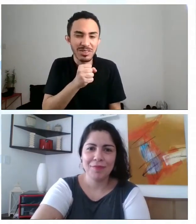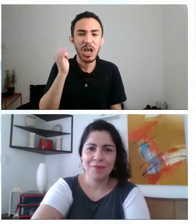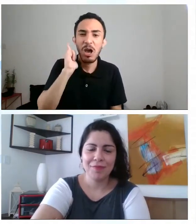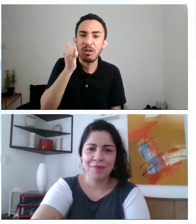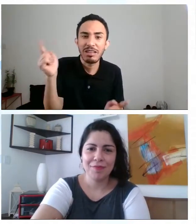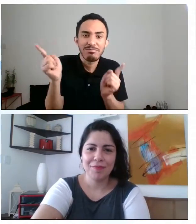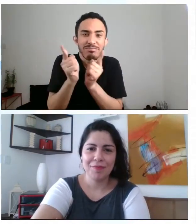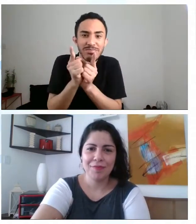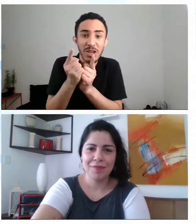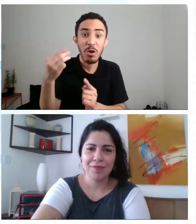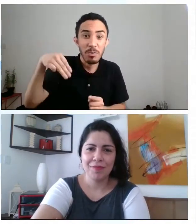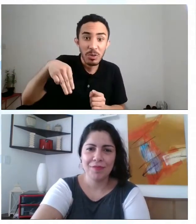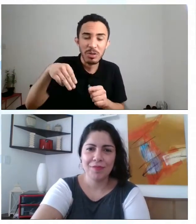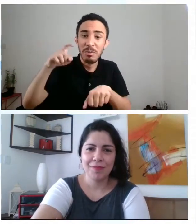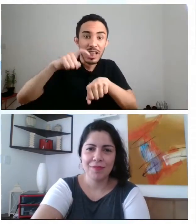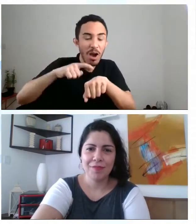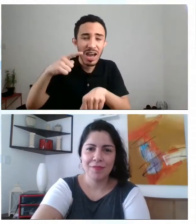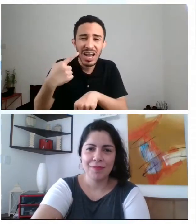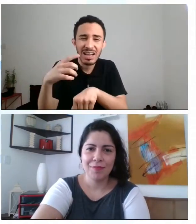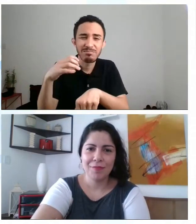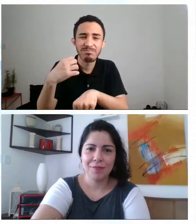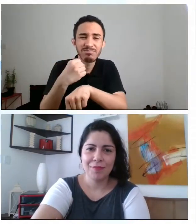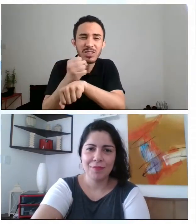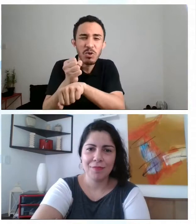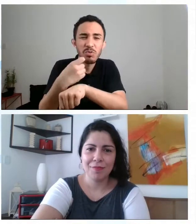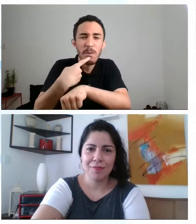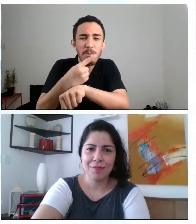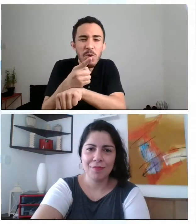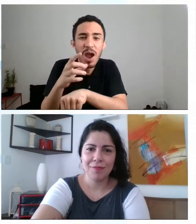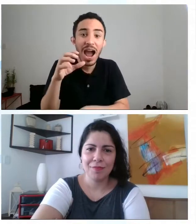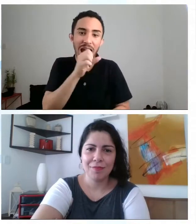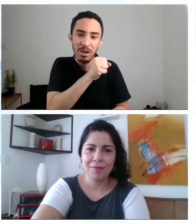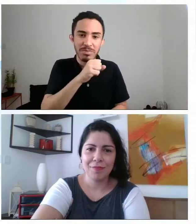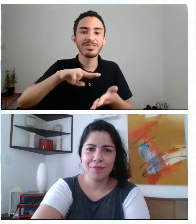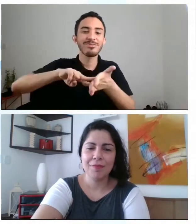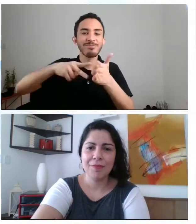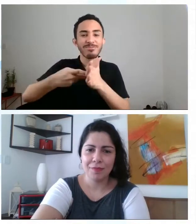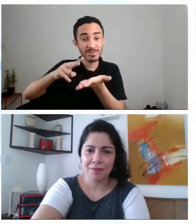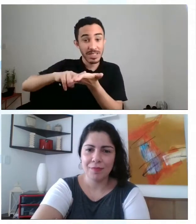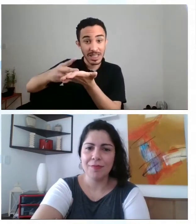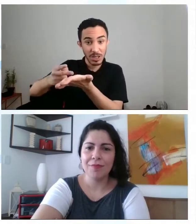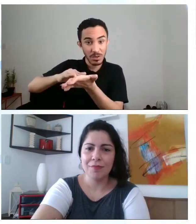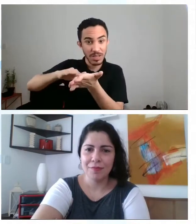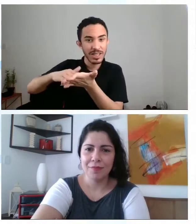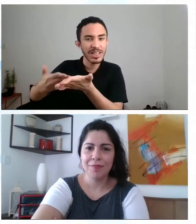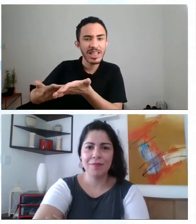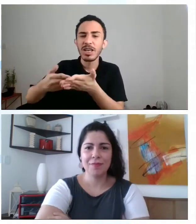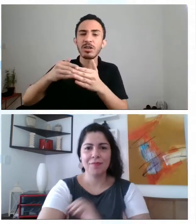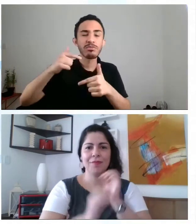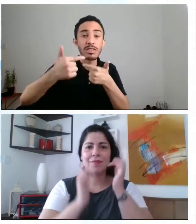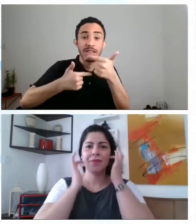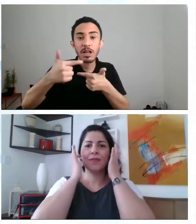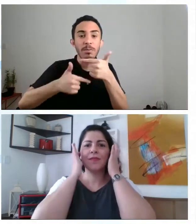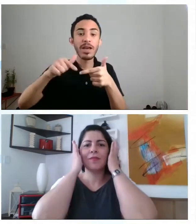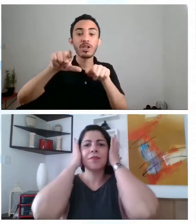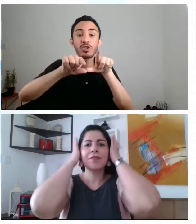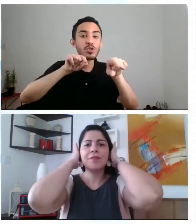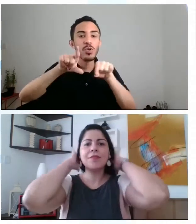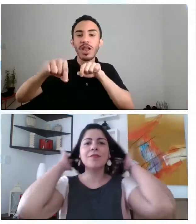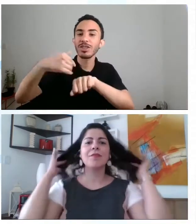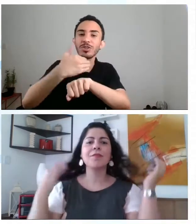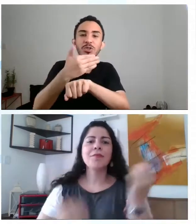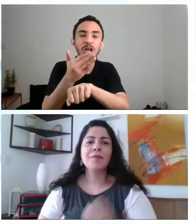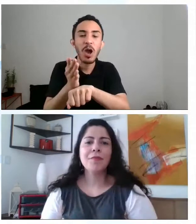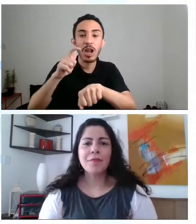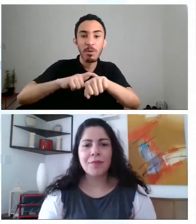1 minuto. E isso mostra um pouco que, na verdade, o tradutor, o intérprete, está lidando com escolhas o tempo inteiro enquanto